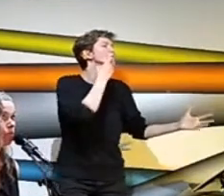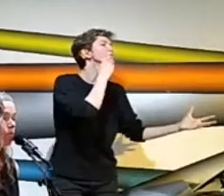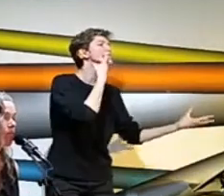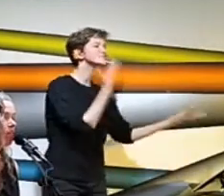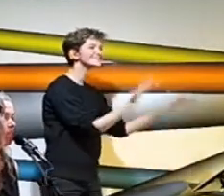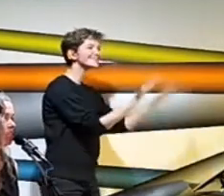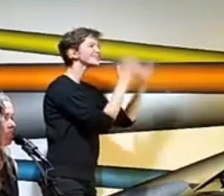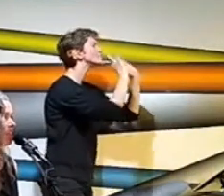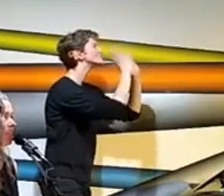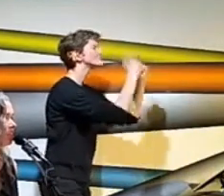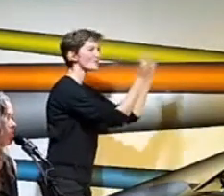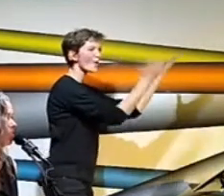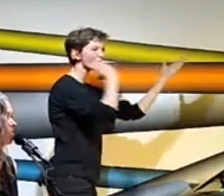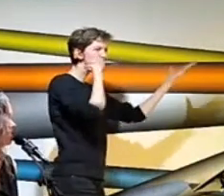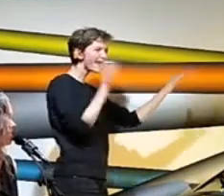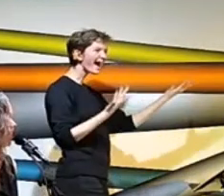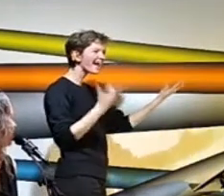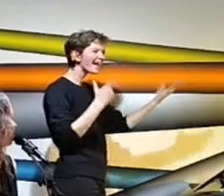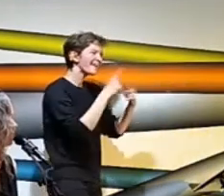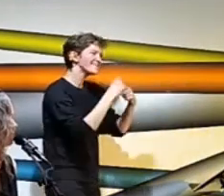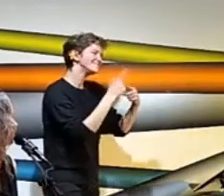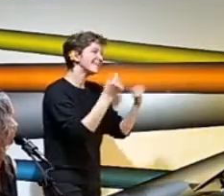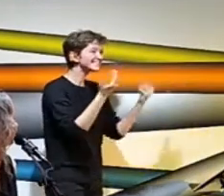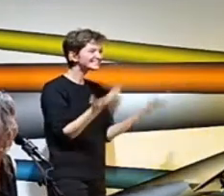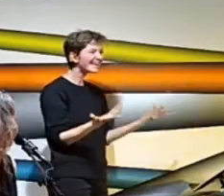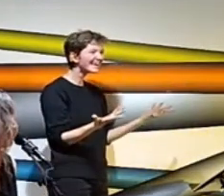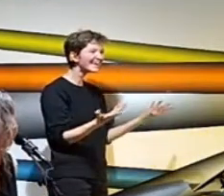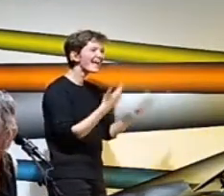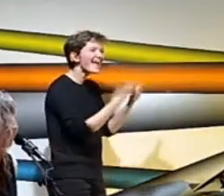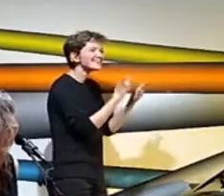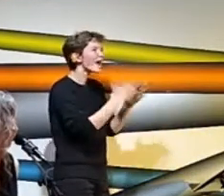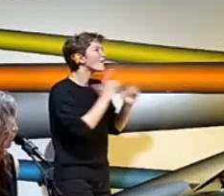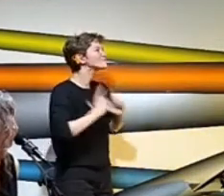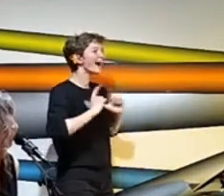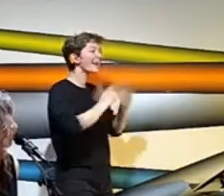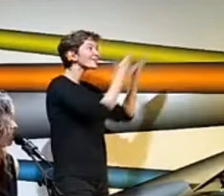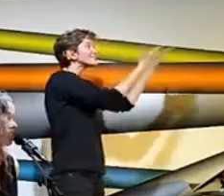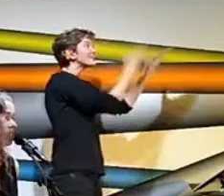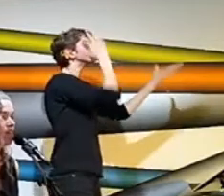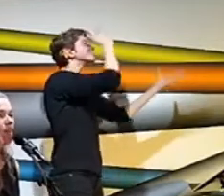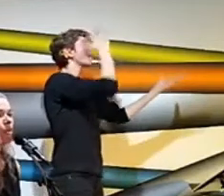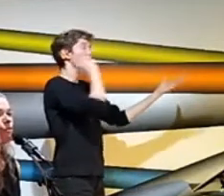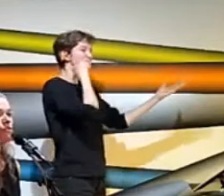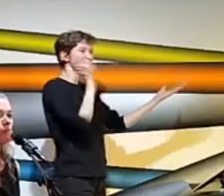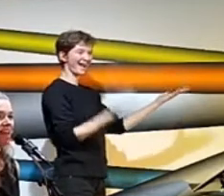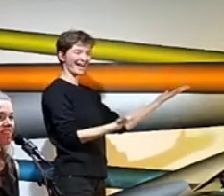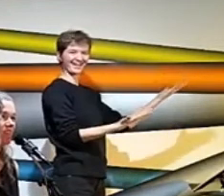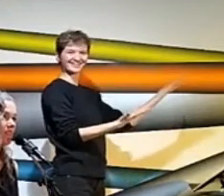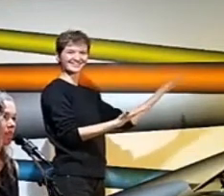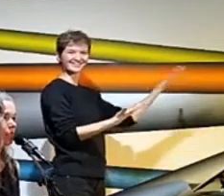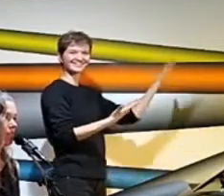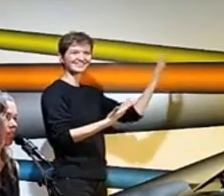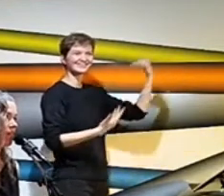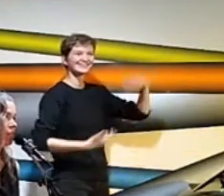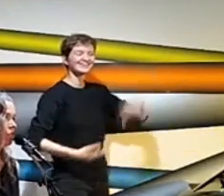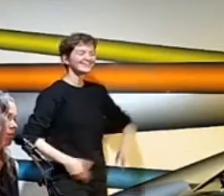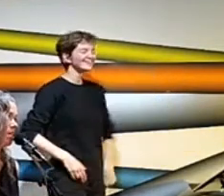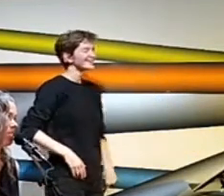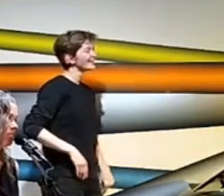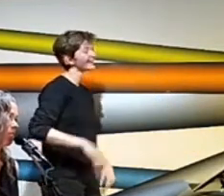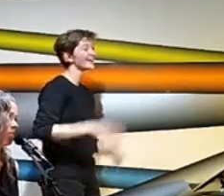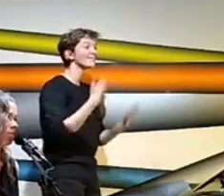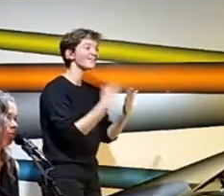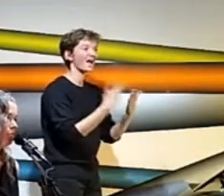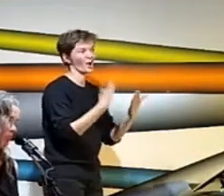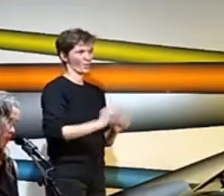du monde. Jetzt erkläre ich was, seid gescheit und hört zu, dass euch im Leben vielleicht was der Sport. Oft verblasst der große Held schon